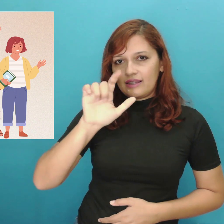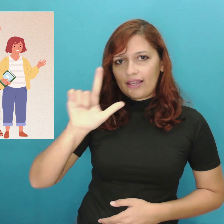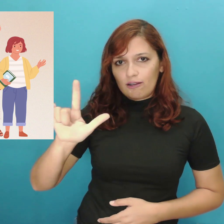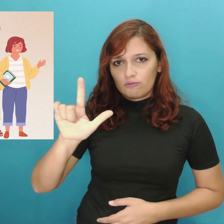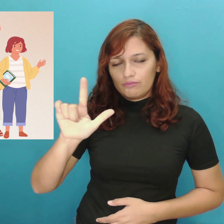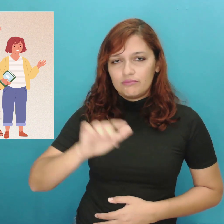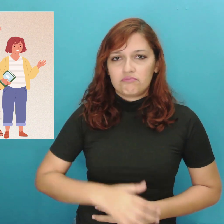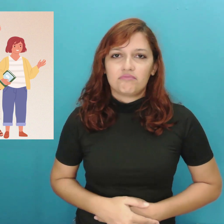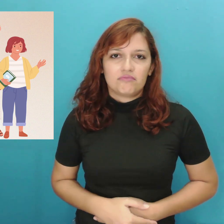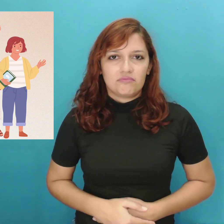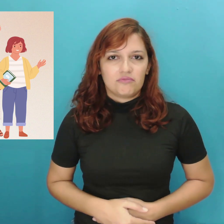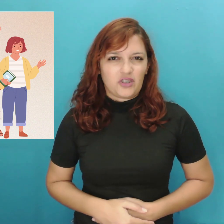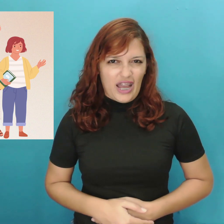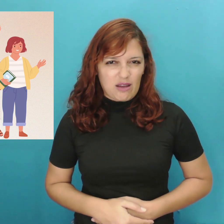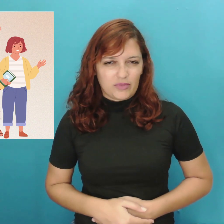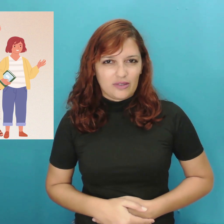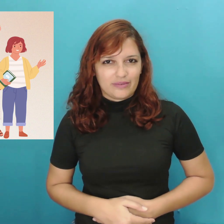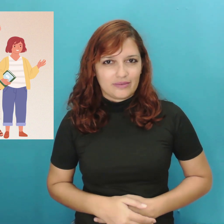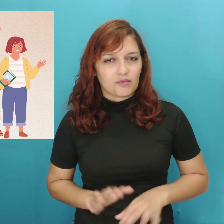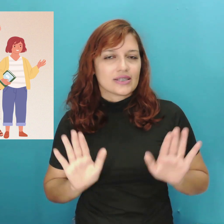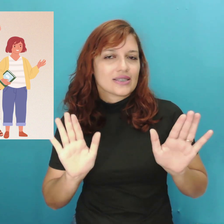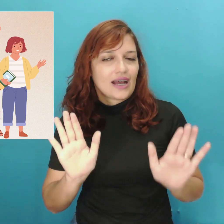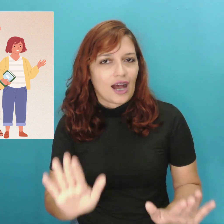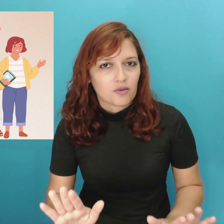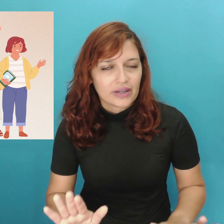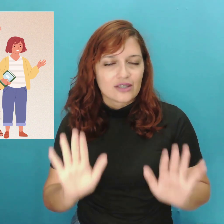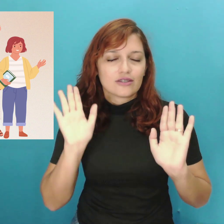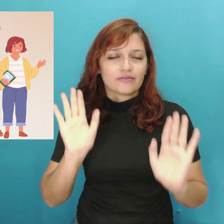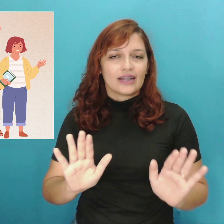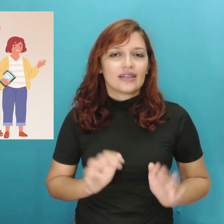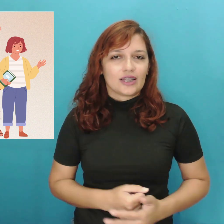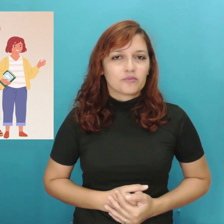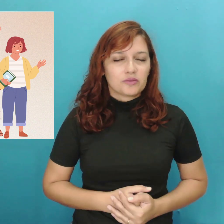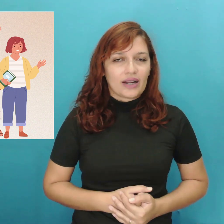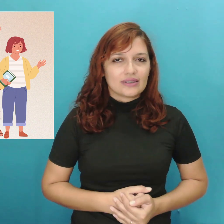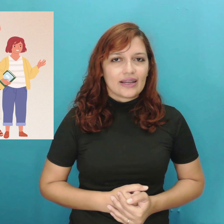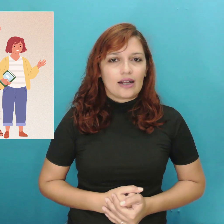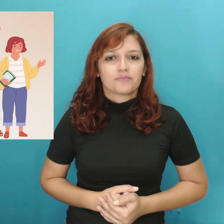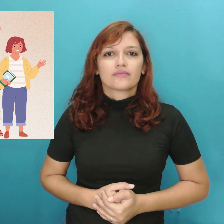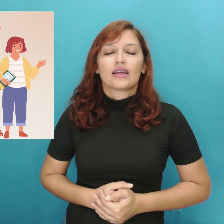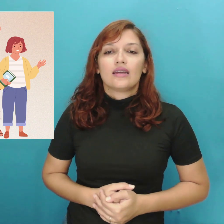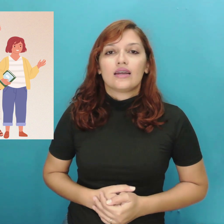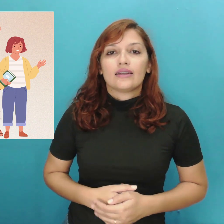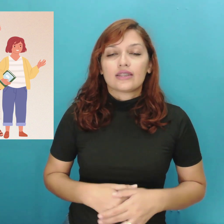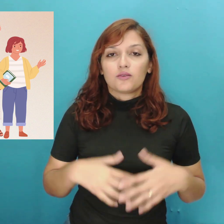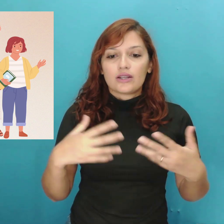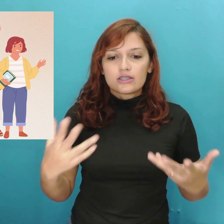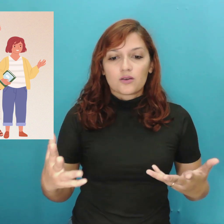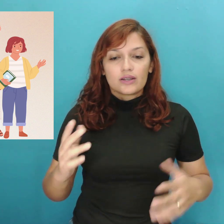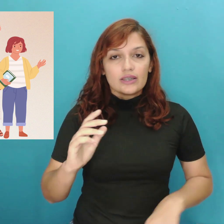Raquel. Foi rápido, mas calma que a gente vai ter tempo de praticar. Então, olha só, e eu